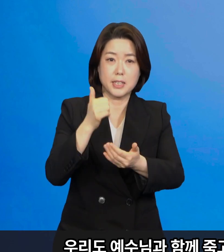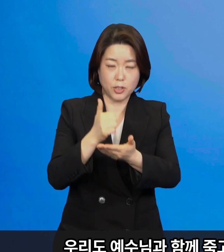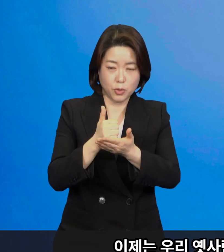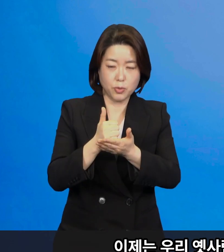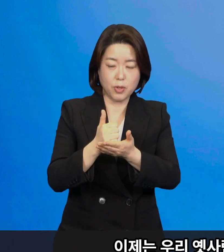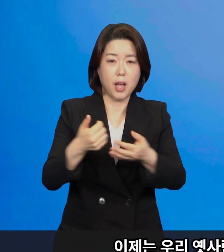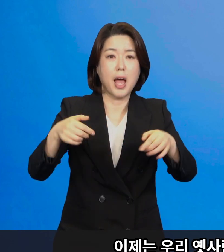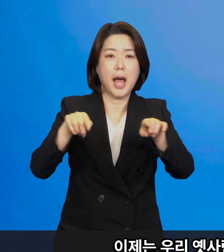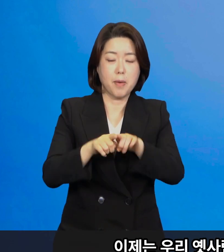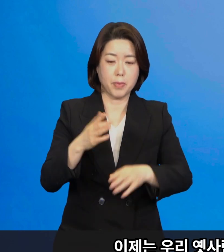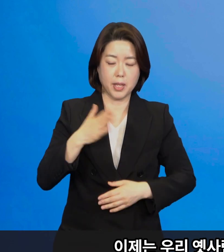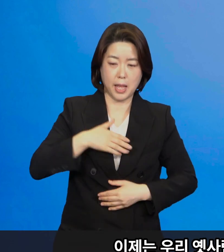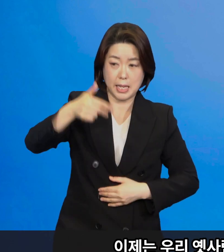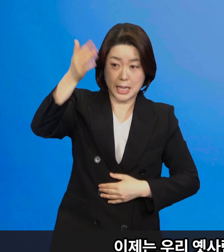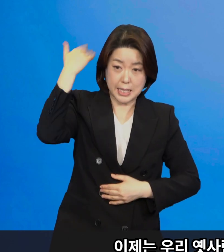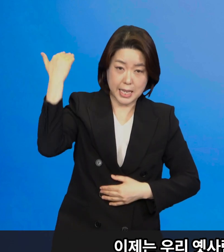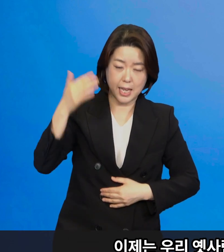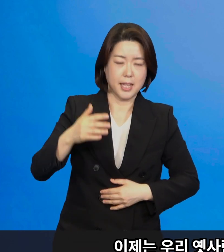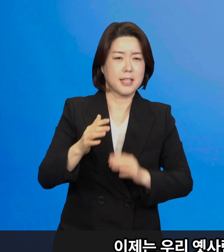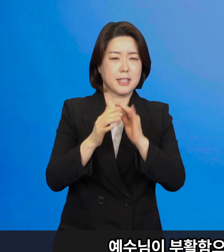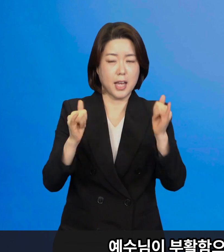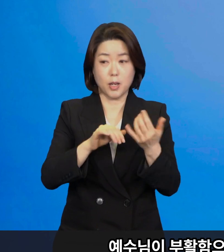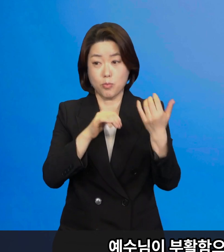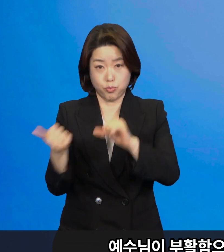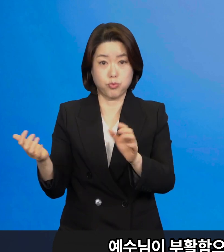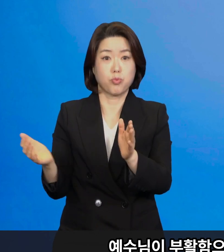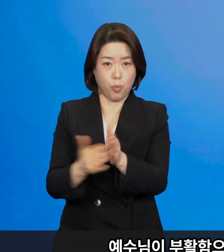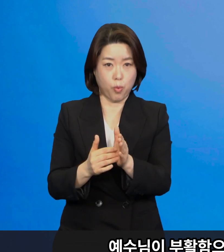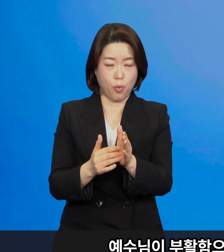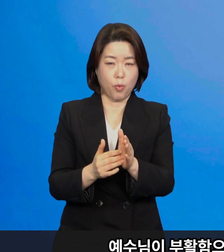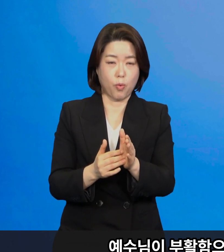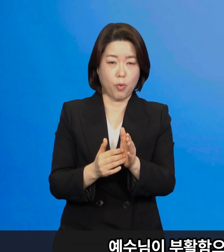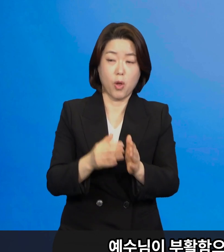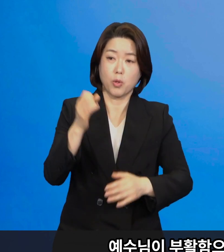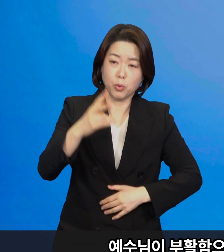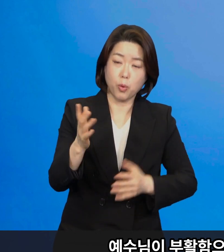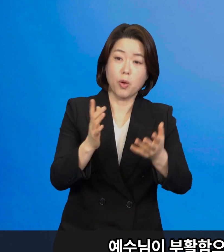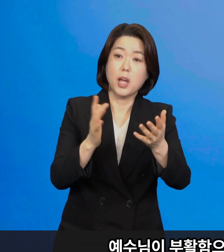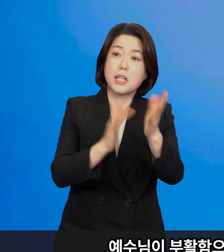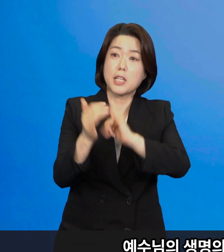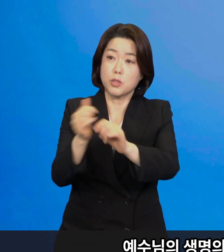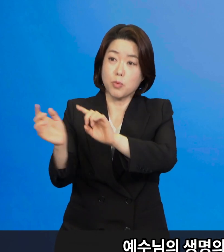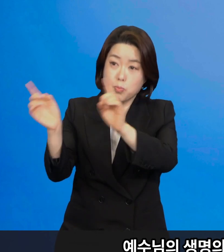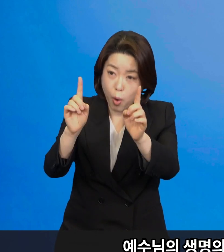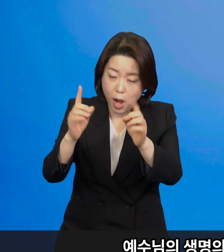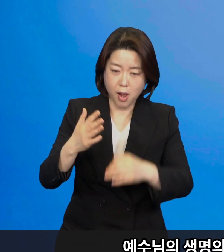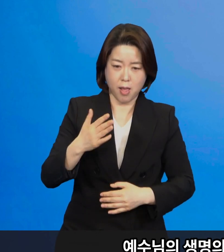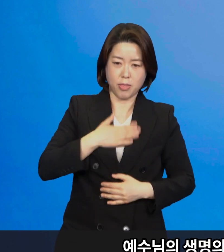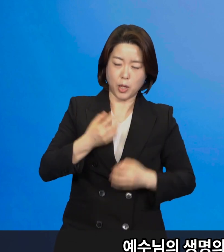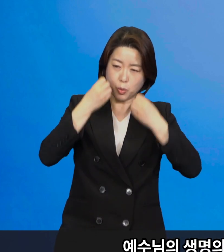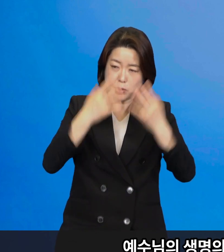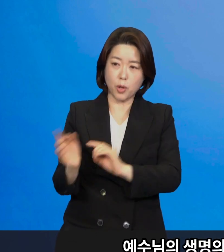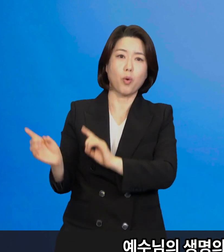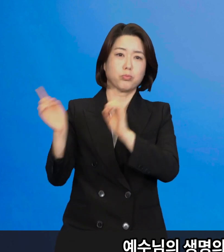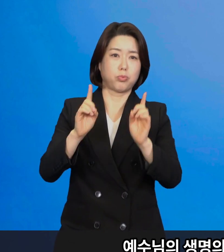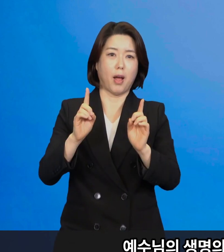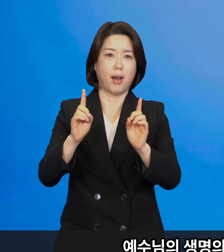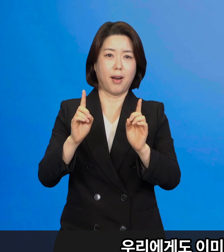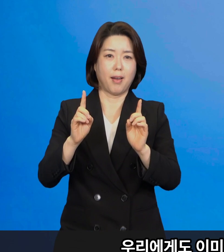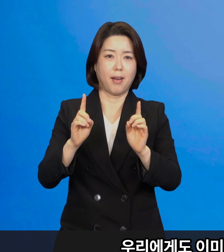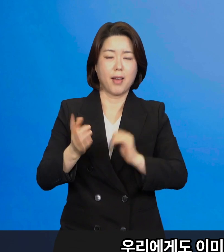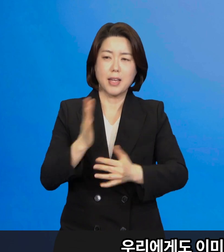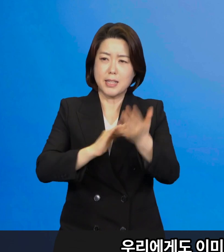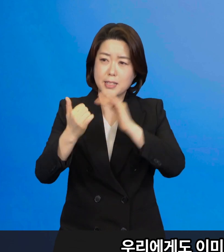때에 이제는 우리 옛사람만 죽을 뿐만 아니라 예수님이 부활함으로 우리도 부활하였어. 예수님의 생명이 고스란히